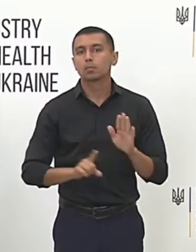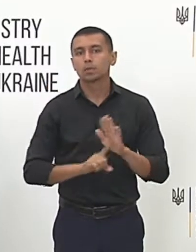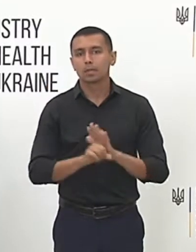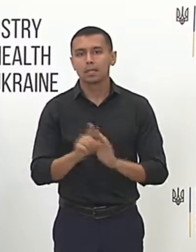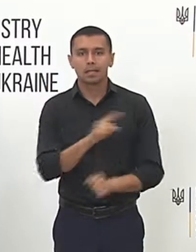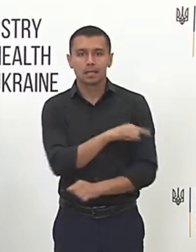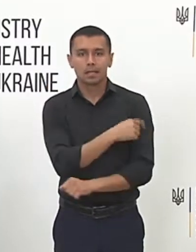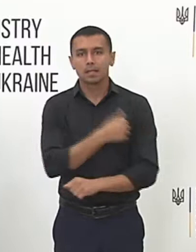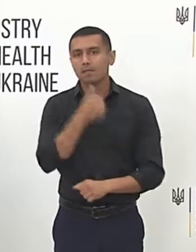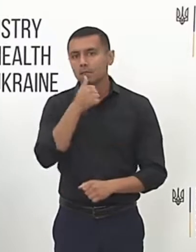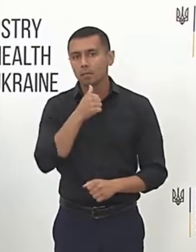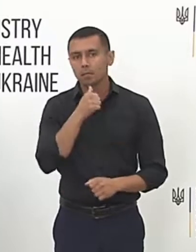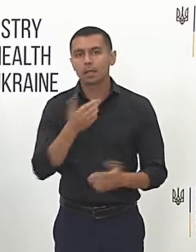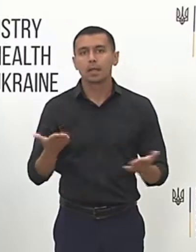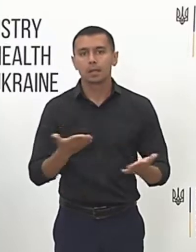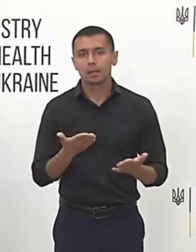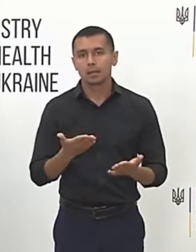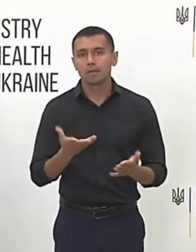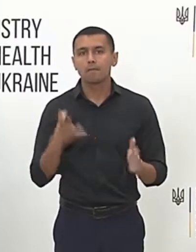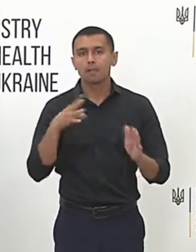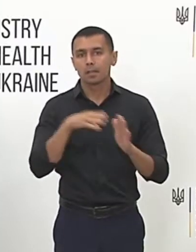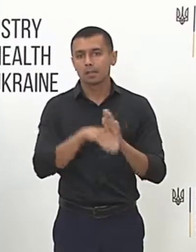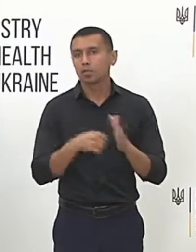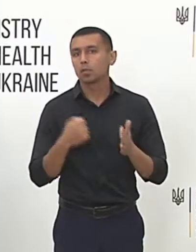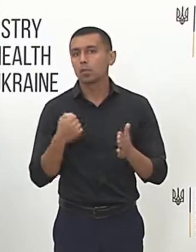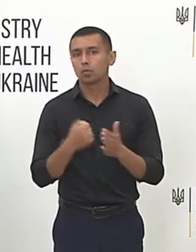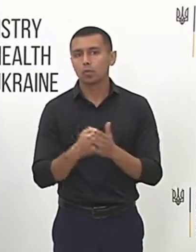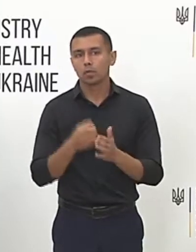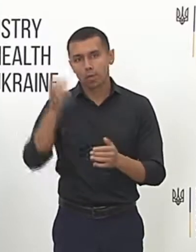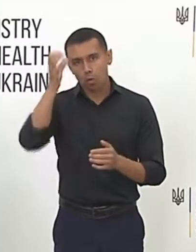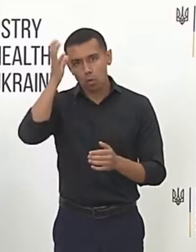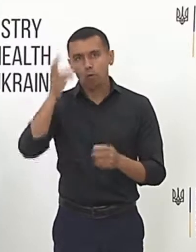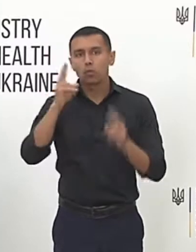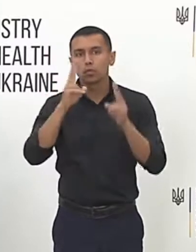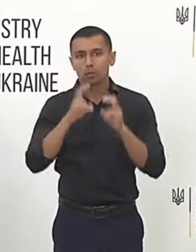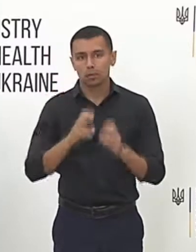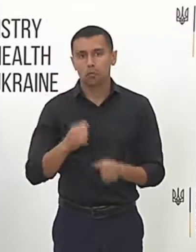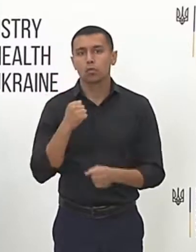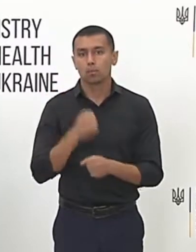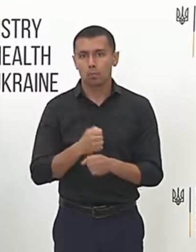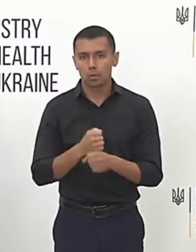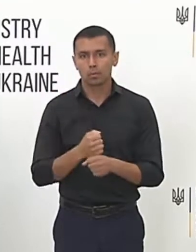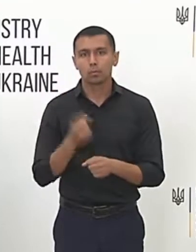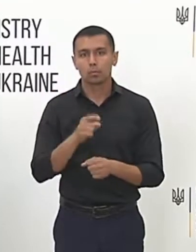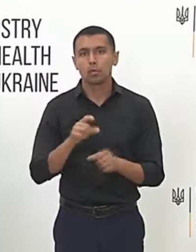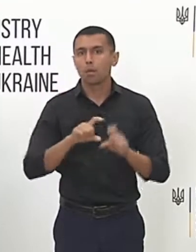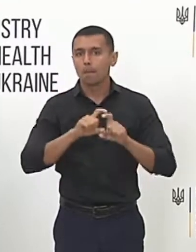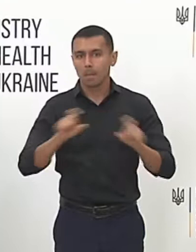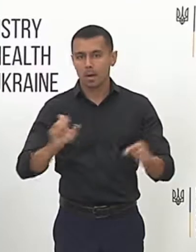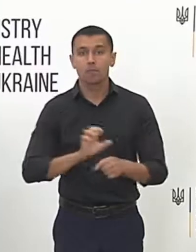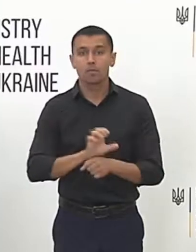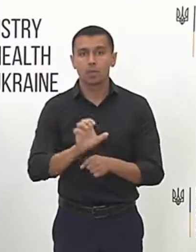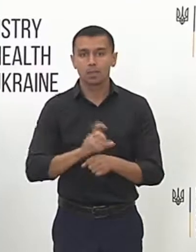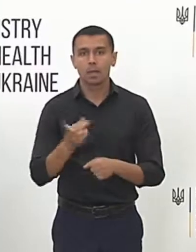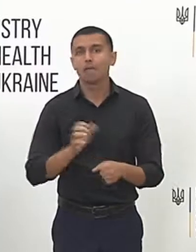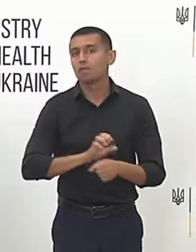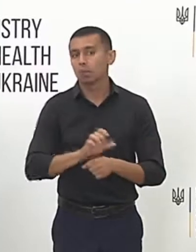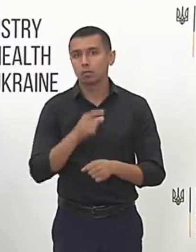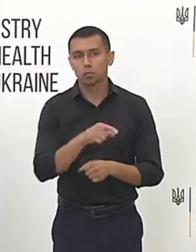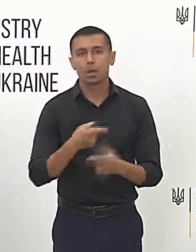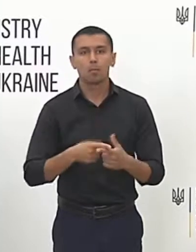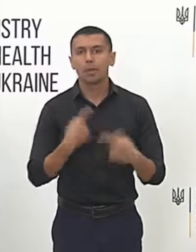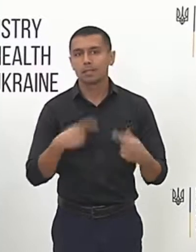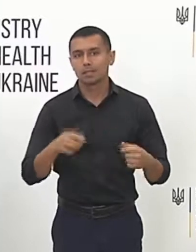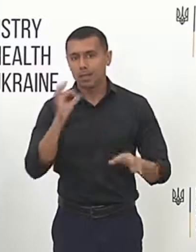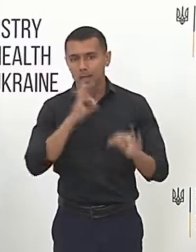розпочинається клінічне випробування, які, до речі, віднесені до науково-дослідницької роботи. Тобто компанія-виробник, яка виробляє той чи